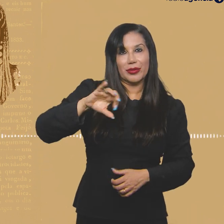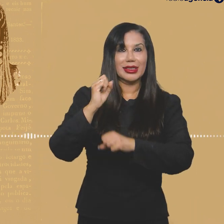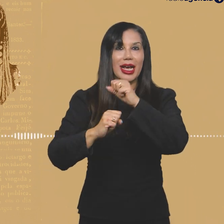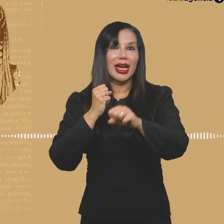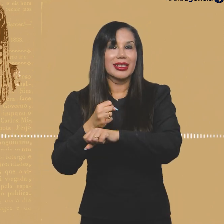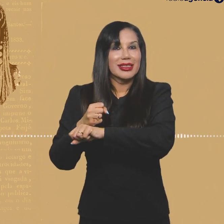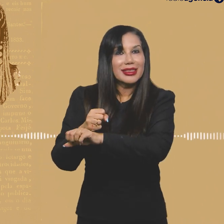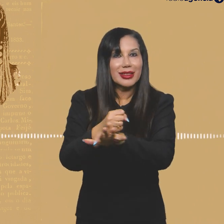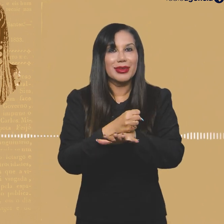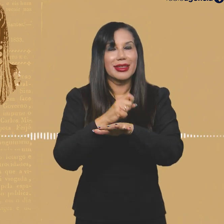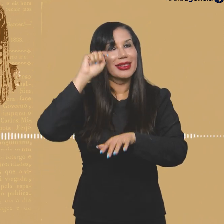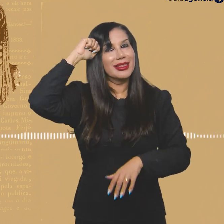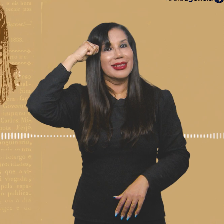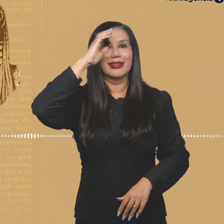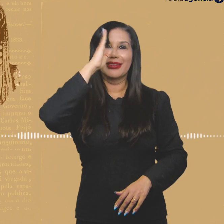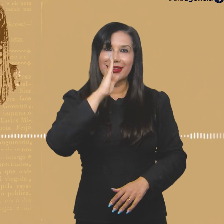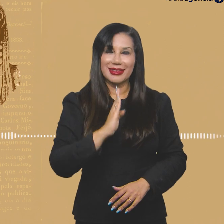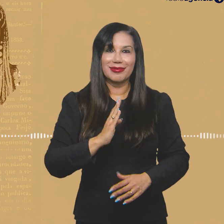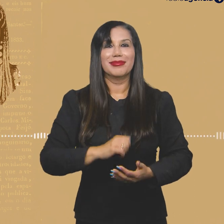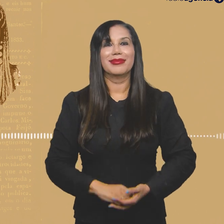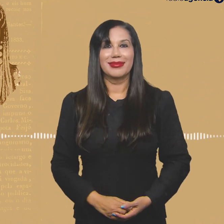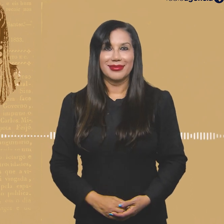190 anos da imprensa negra no Brasil.